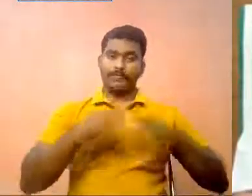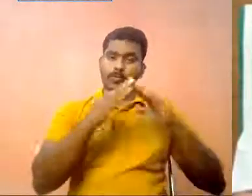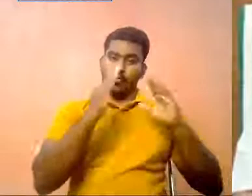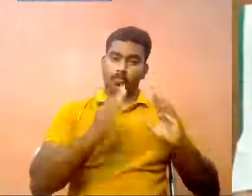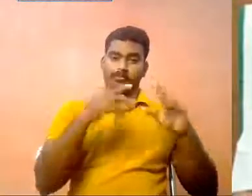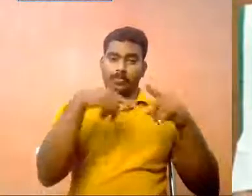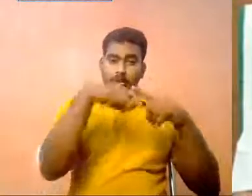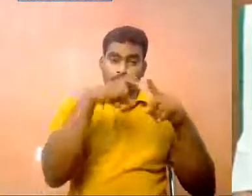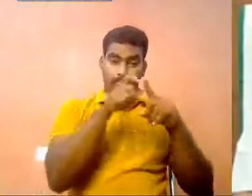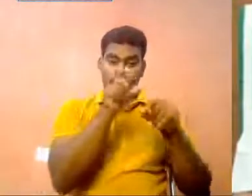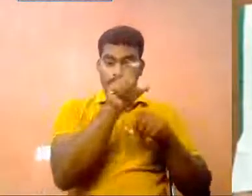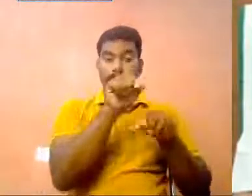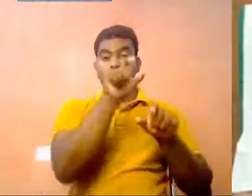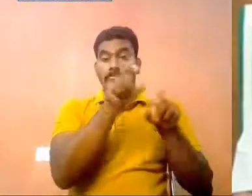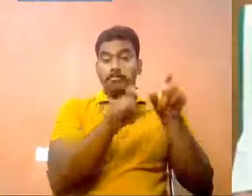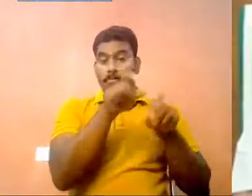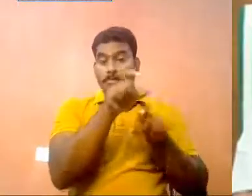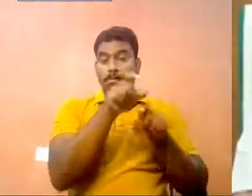ഏറ്റവും കൂടുതൽ